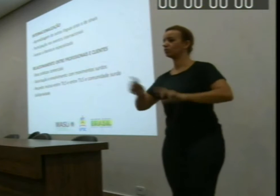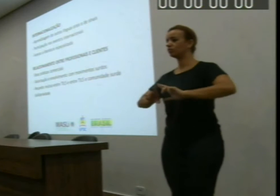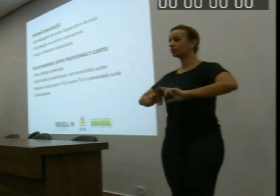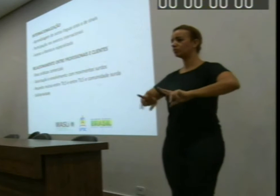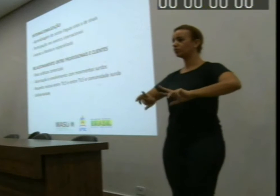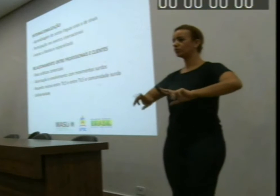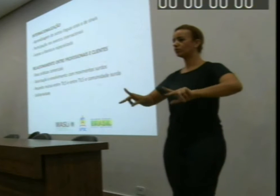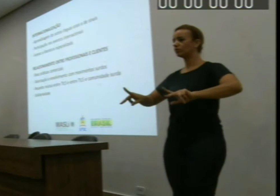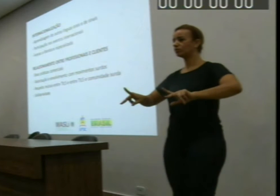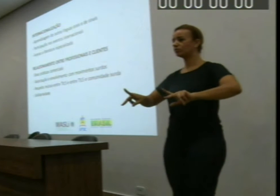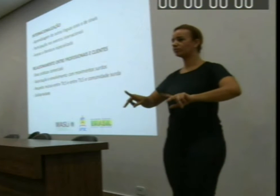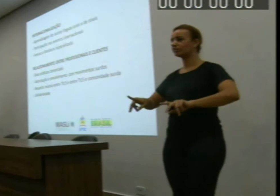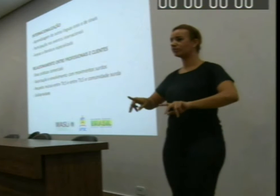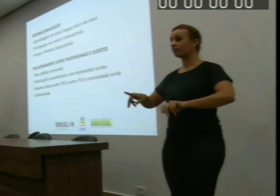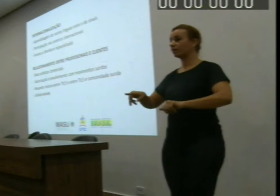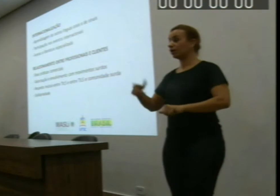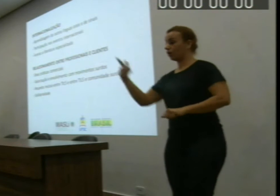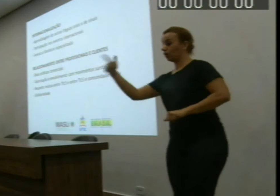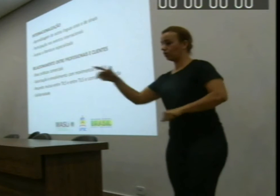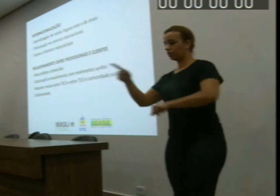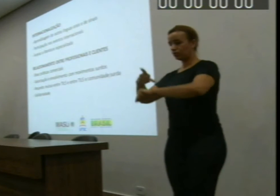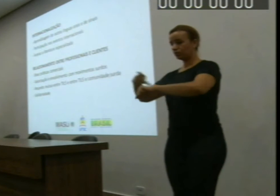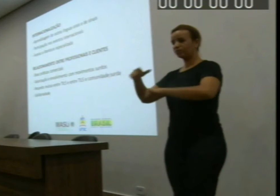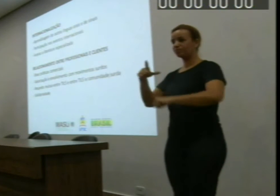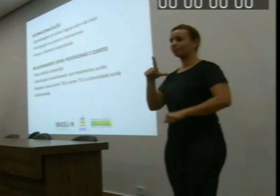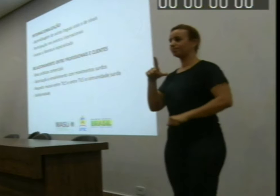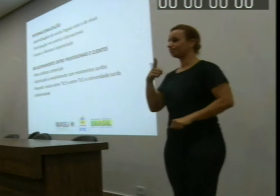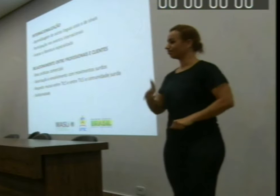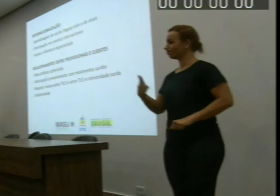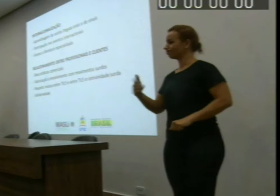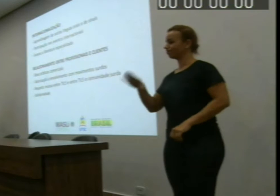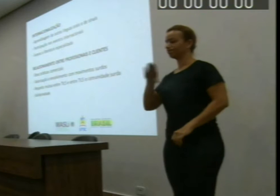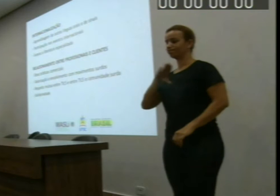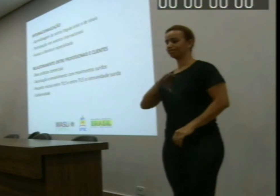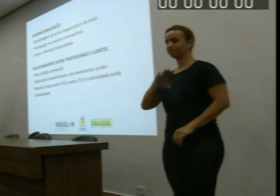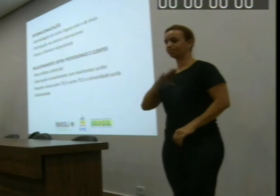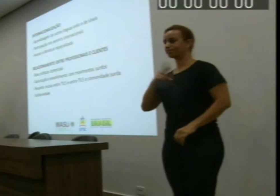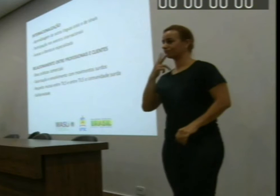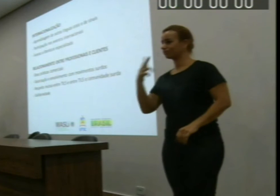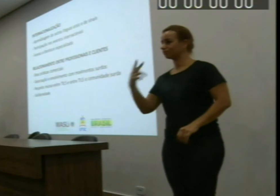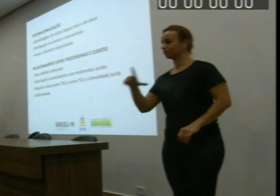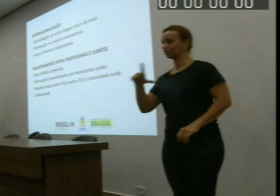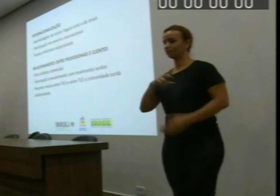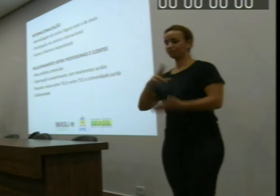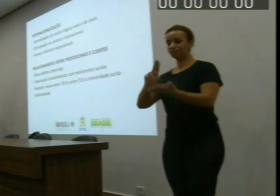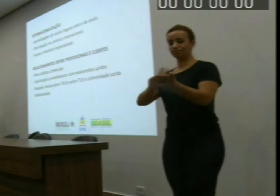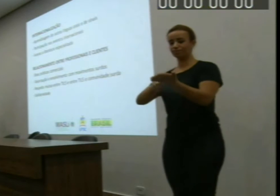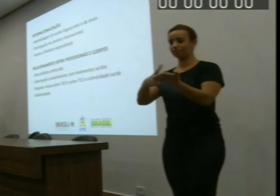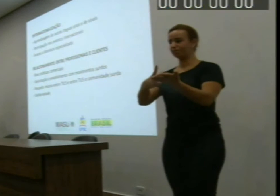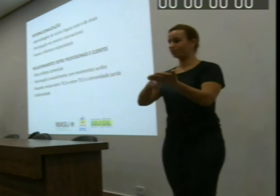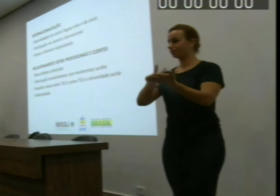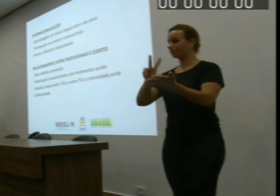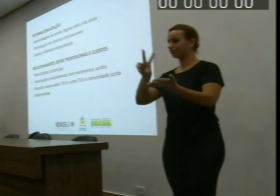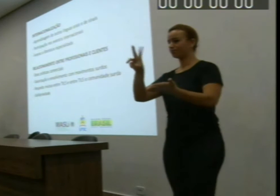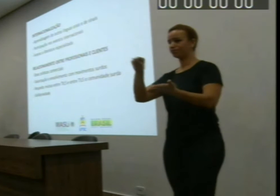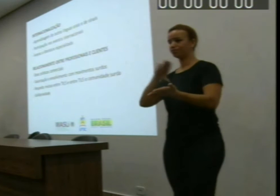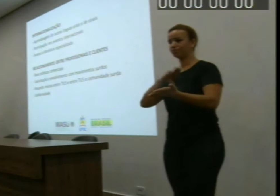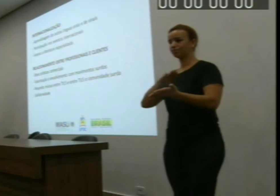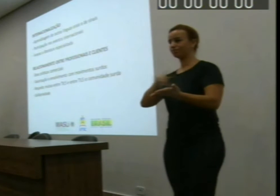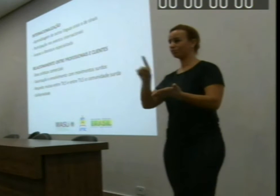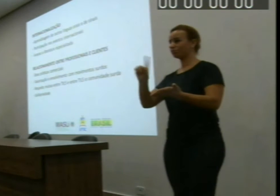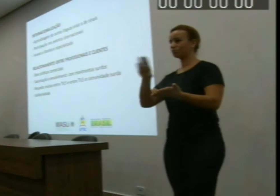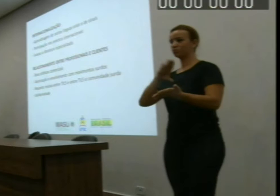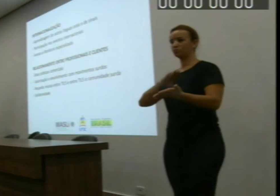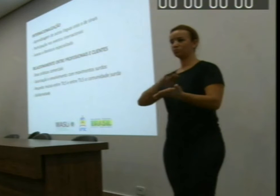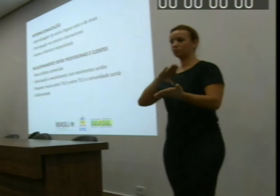a língua portuguesa É muito raro ter um evento internacional fora do Brasil com tradução para língua portuguesa quando é